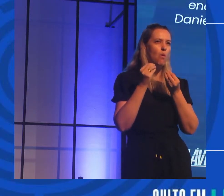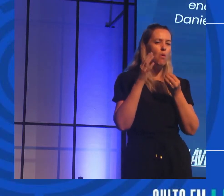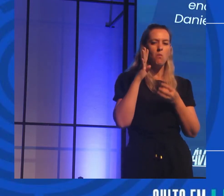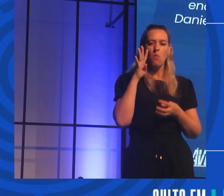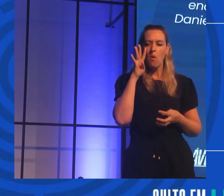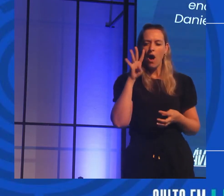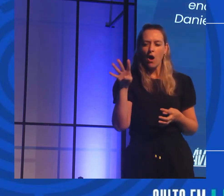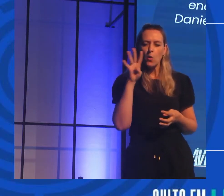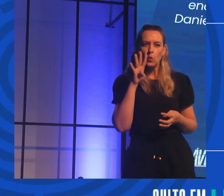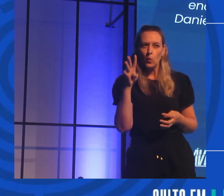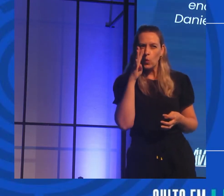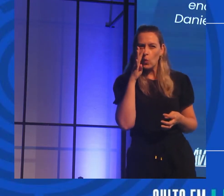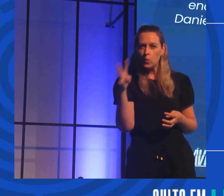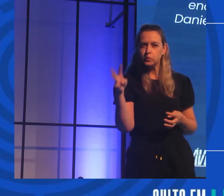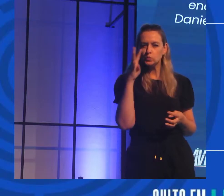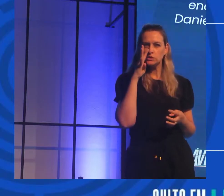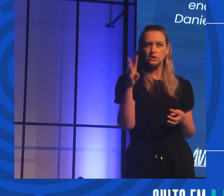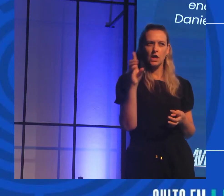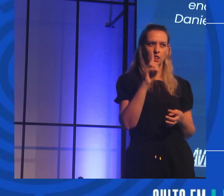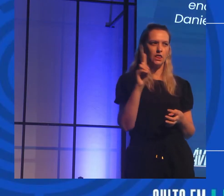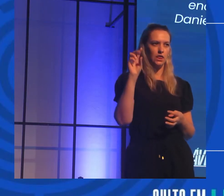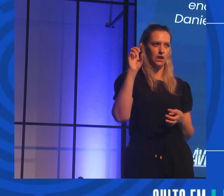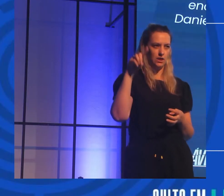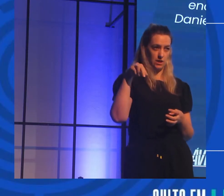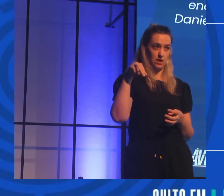Minha pergunta é: será